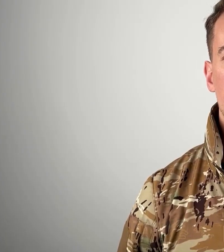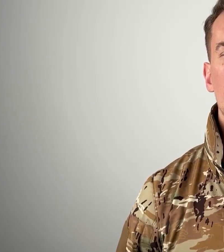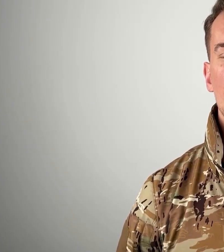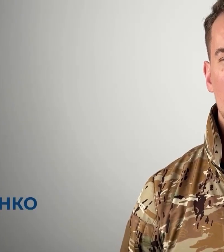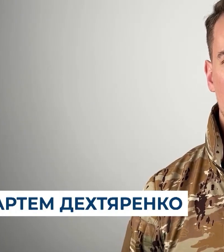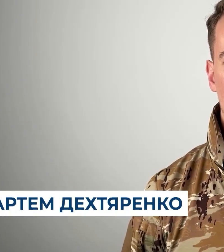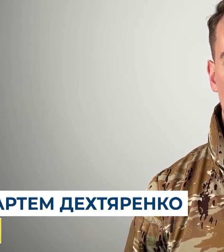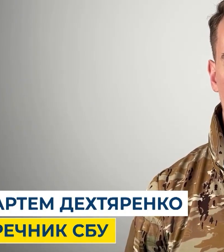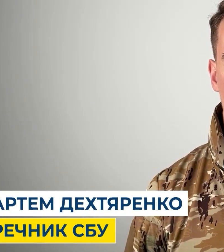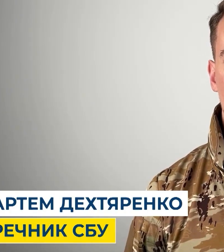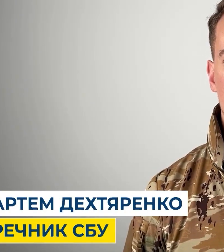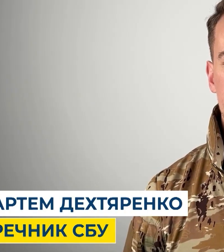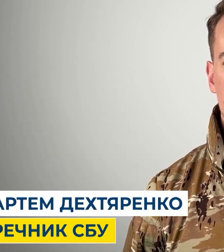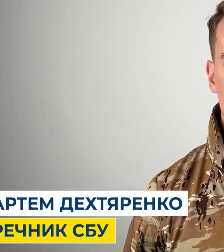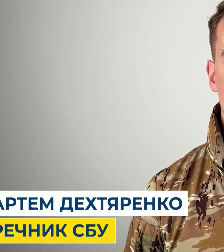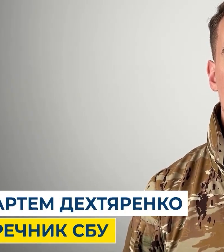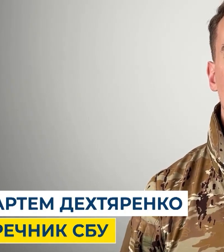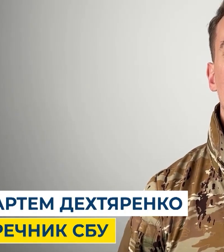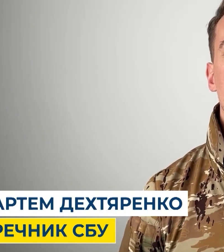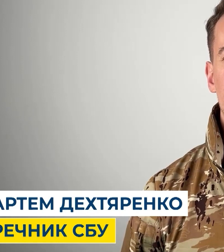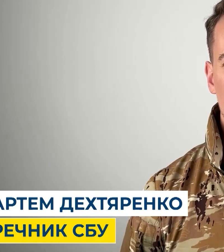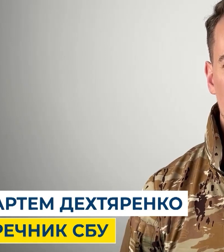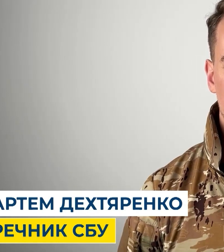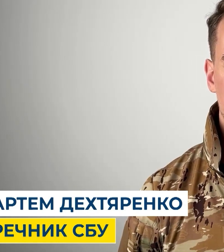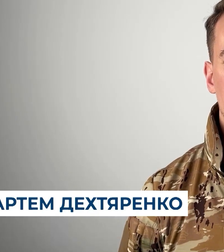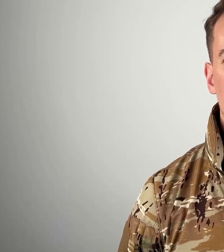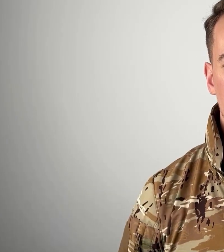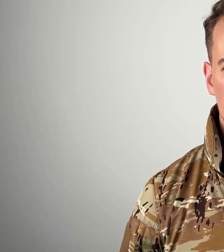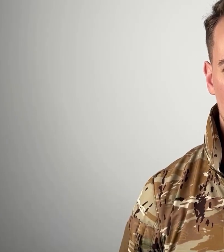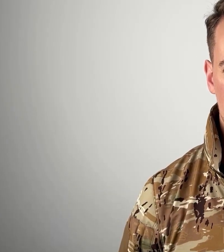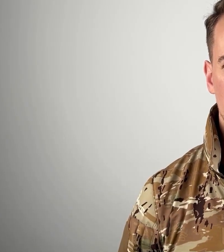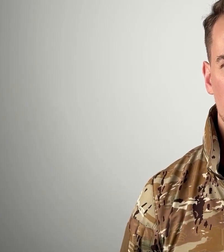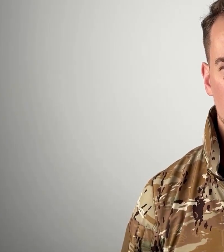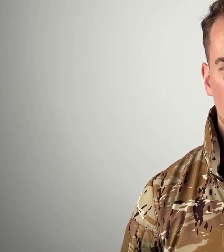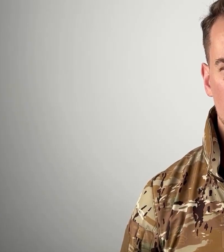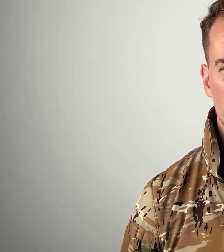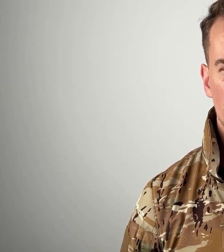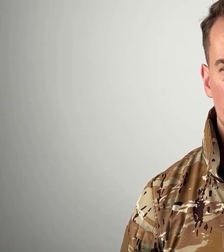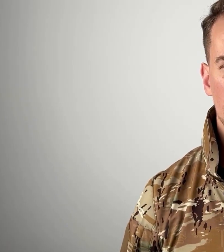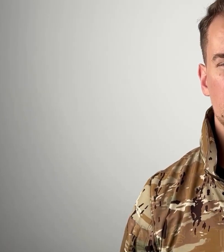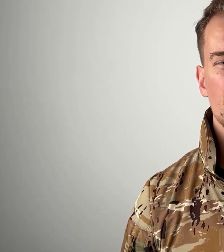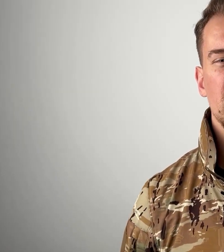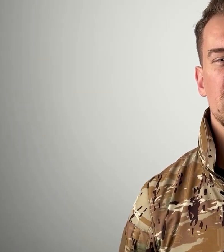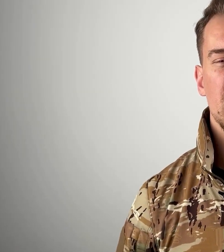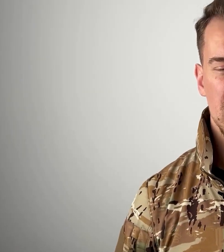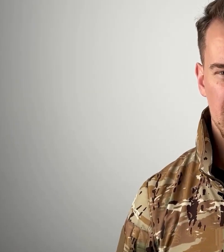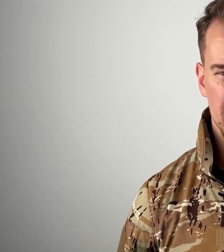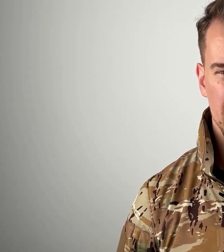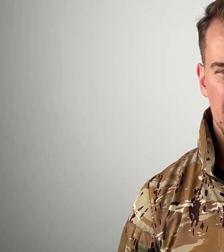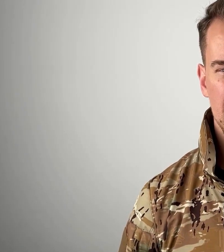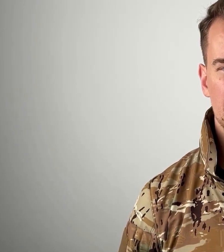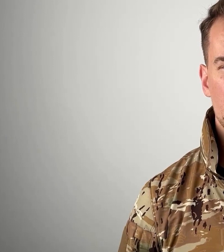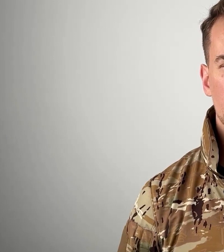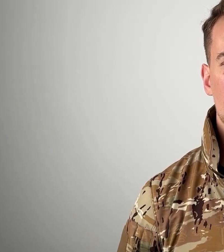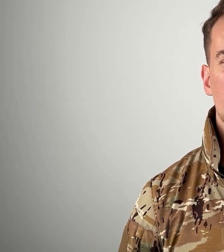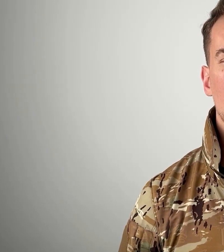ЗБУ ліквідувала нову агентурну мережу окупантів і знешкодила банду, яка нападала на підрозділи тероборони. Викриття російських агентів